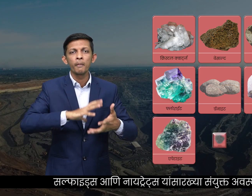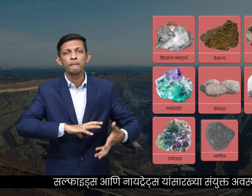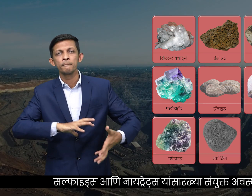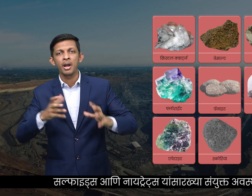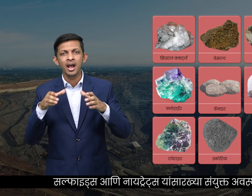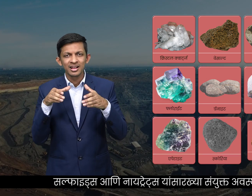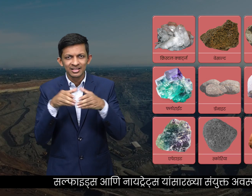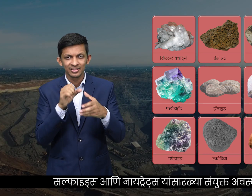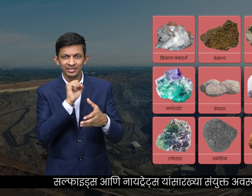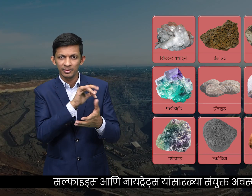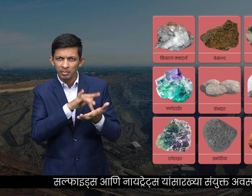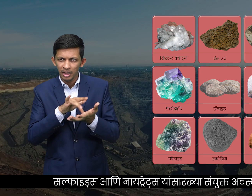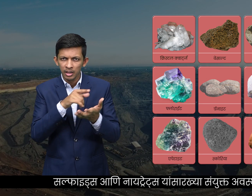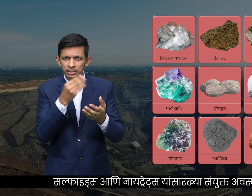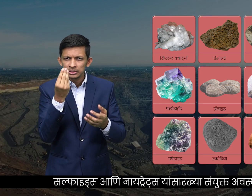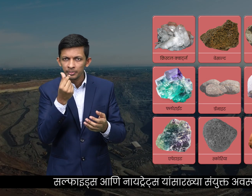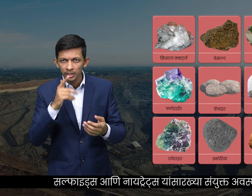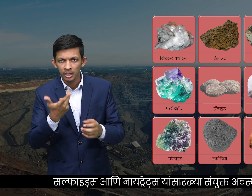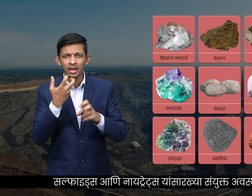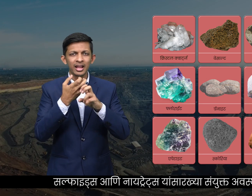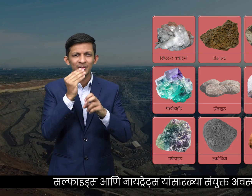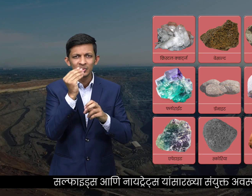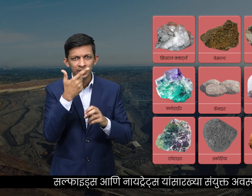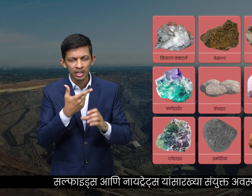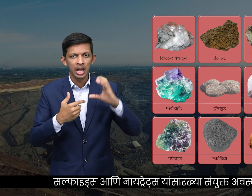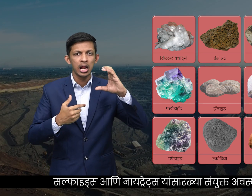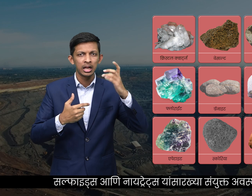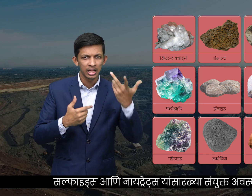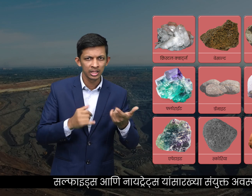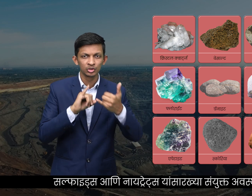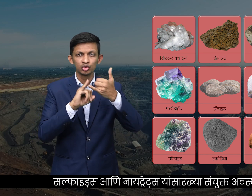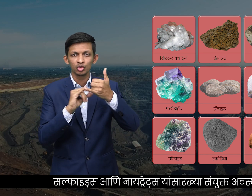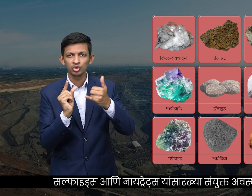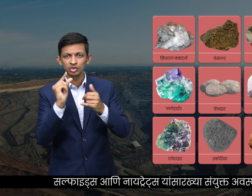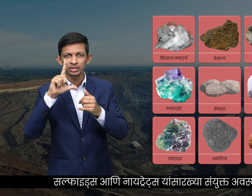सल्फाइड्स आणि नायट्रेट्स यांसारख्या संयुक्त अवस्थेत आढळतात.